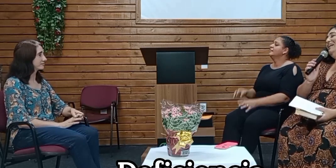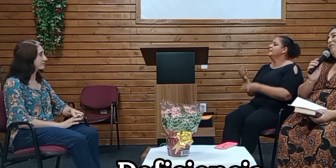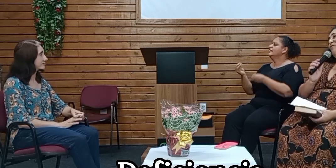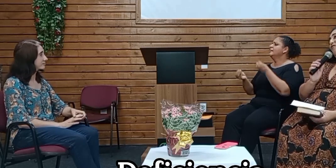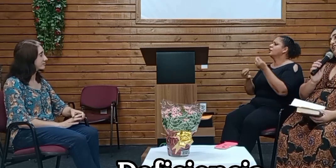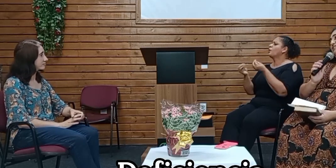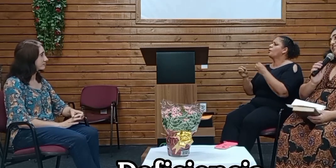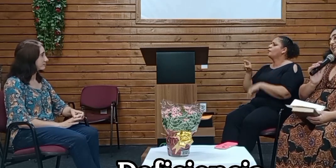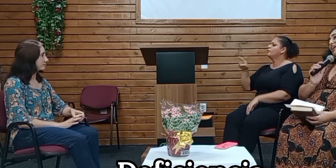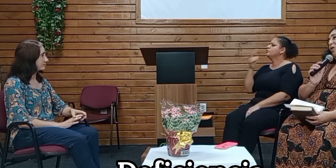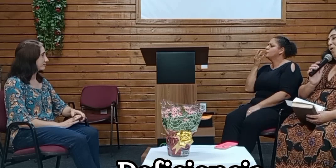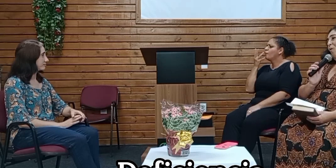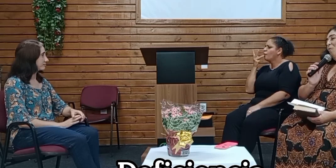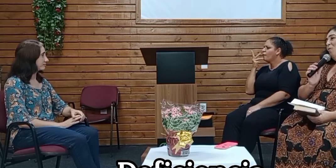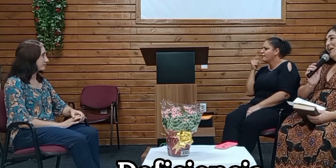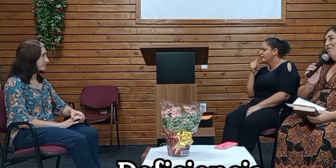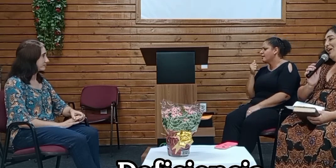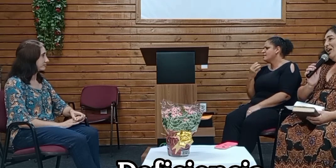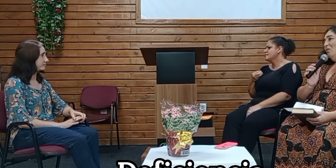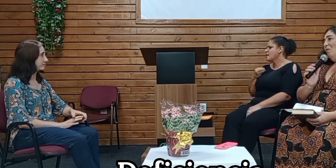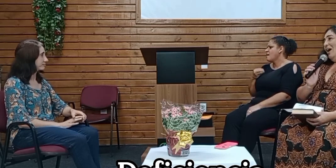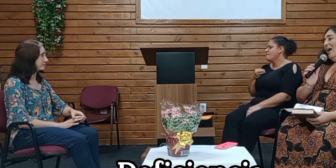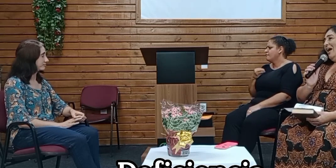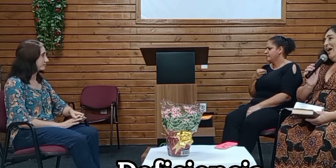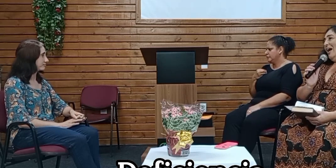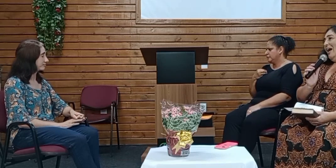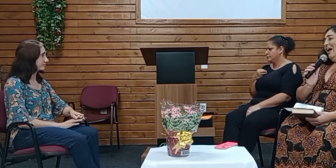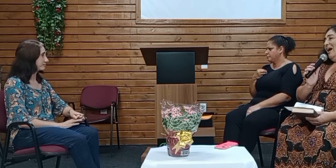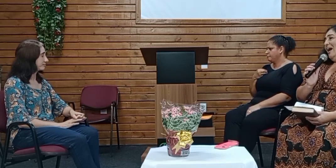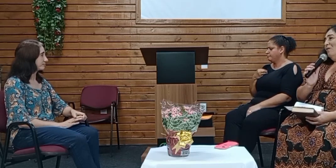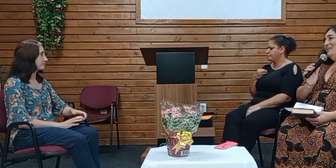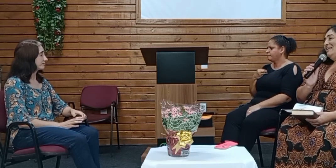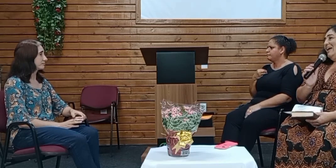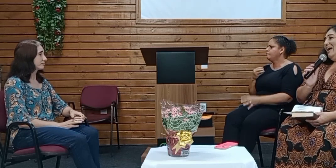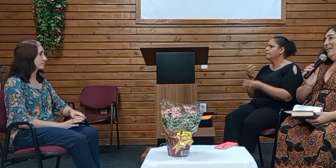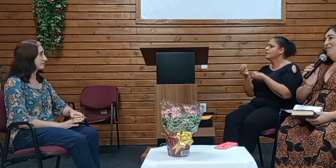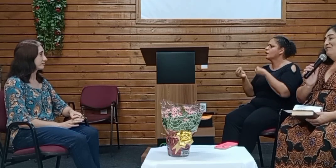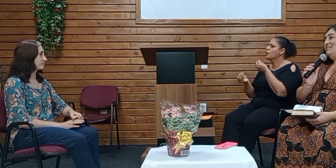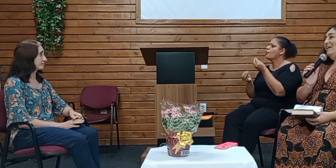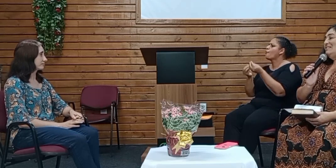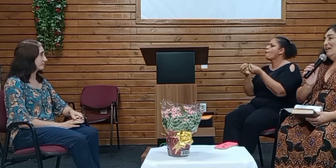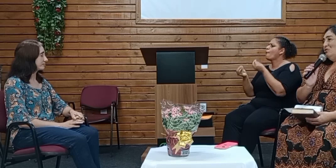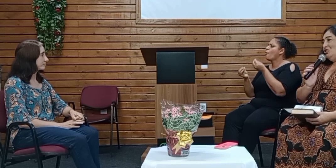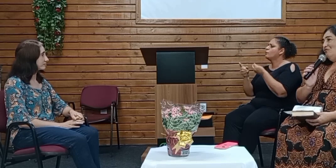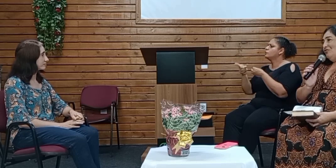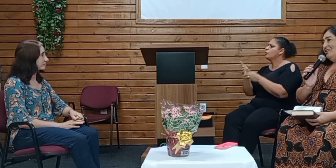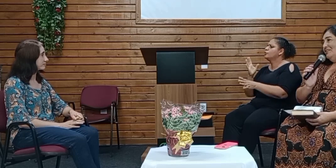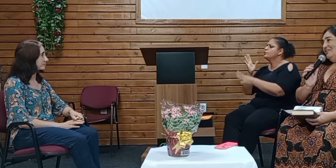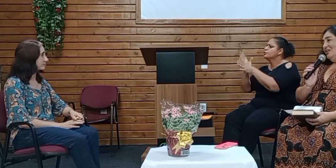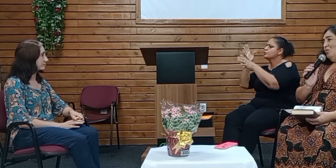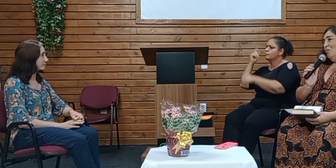na tua infância, assim, como é que veio a conhecer a deficiência auditiva?